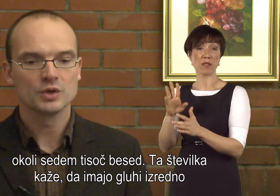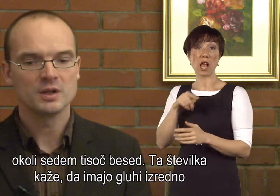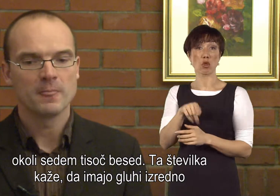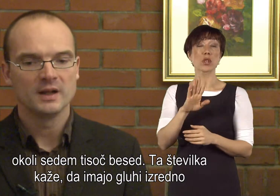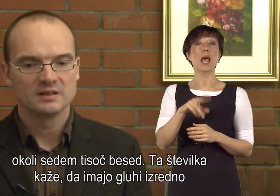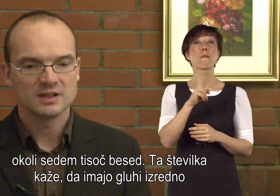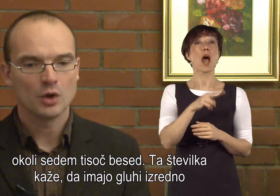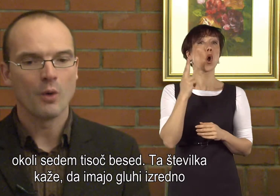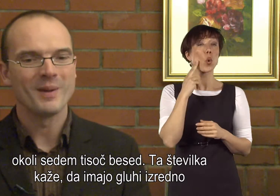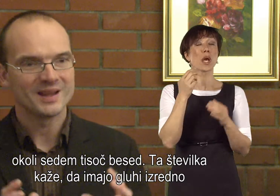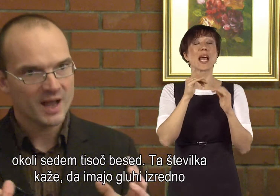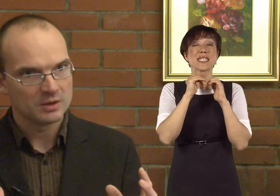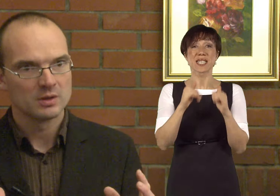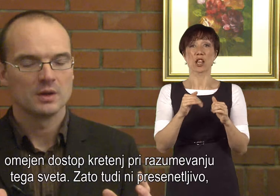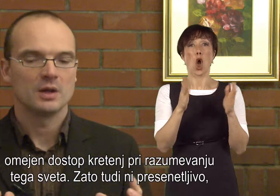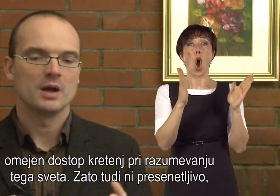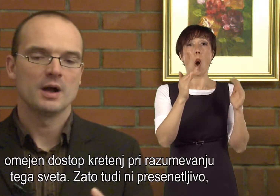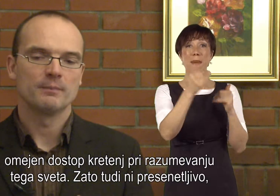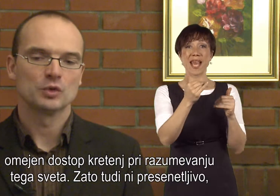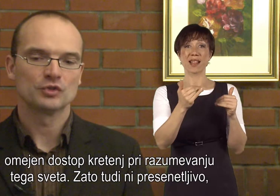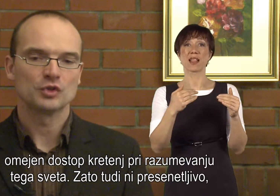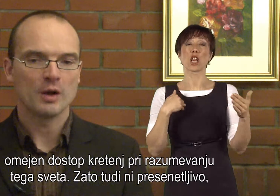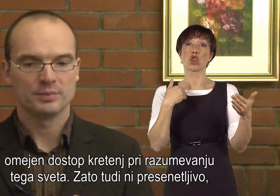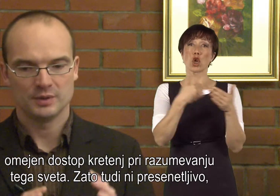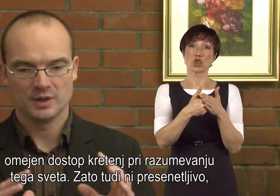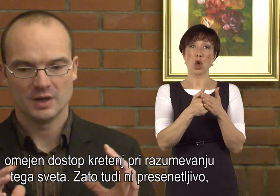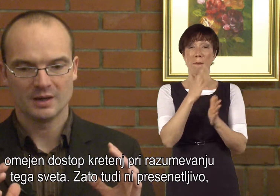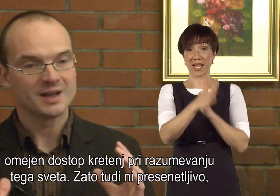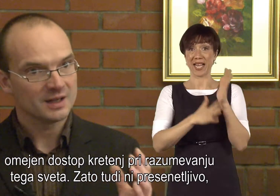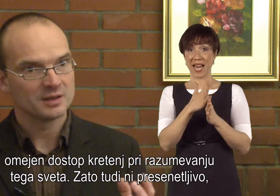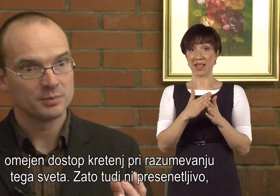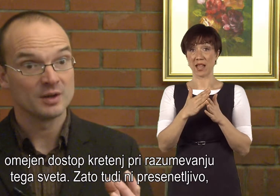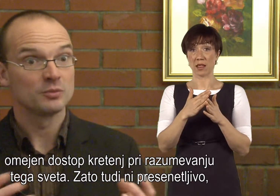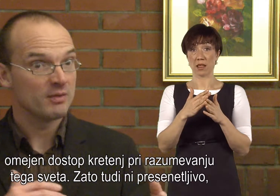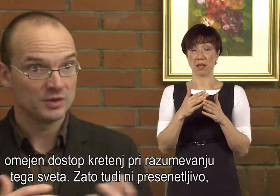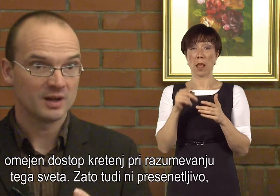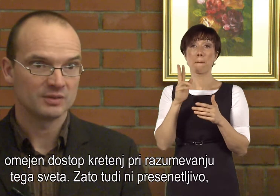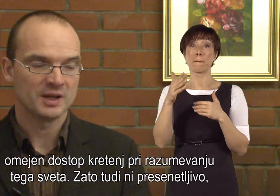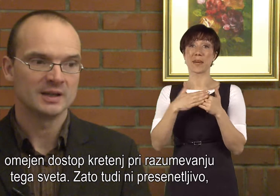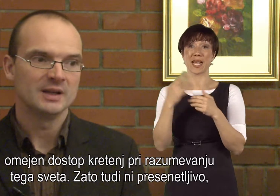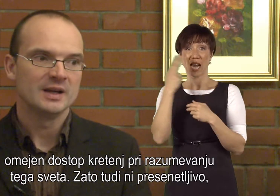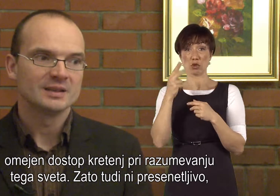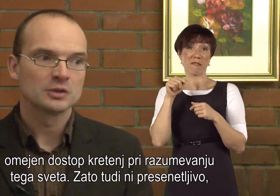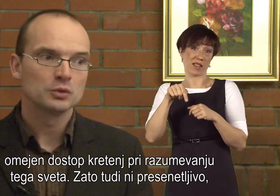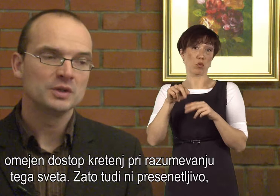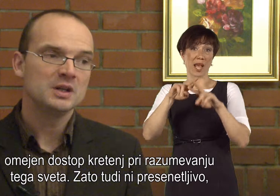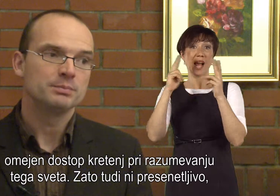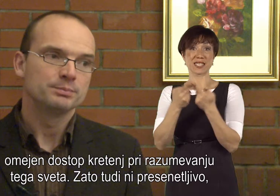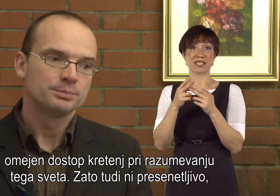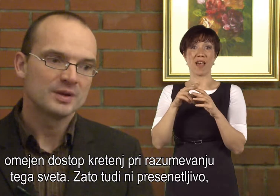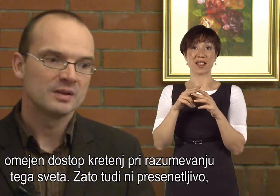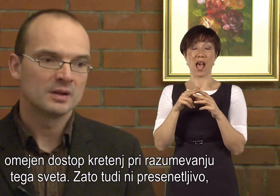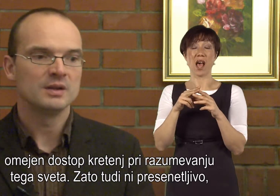imajo gluhi izredno omejen dostop kretenj pri razumevanju tega sveta. Zato tudi